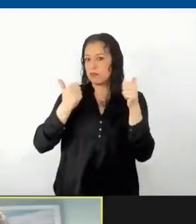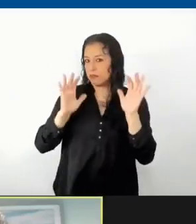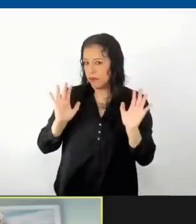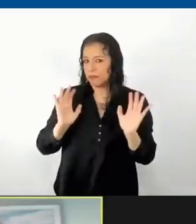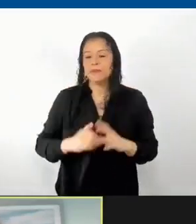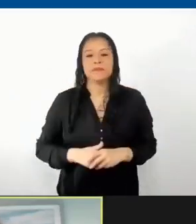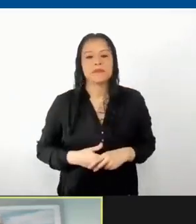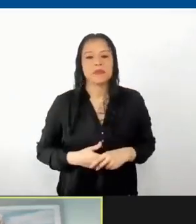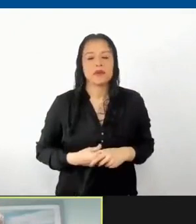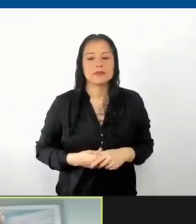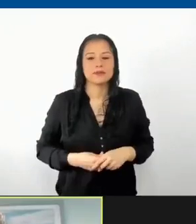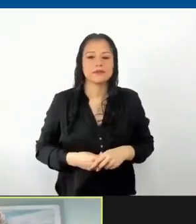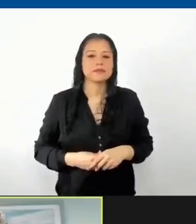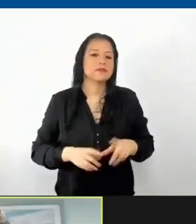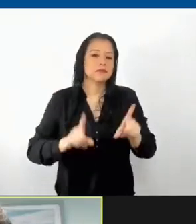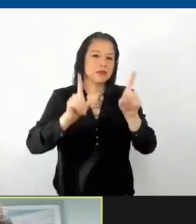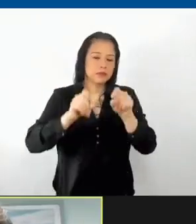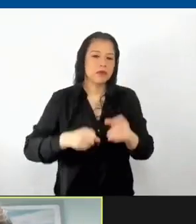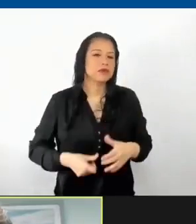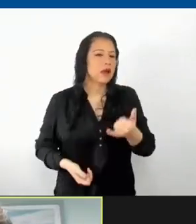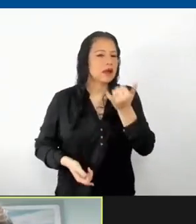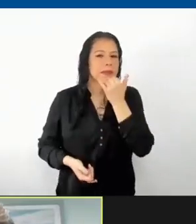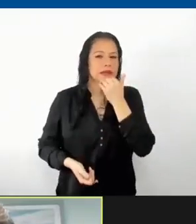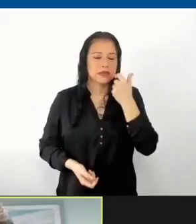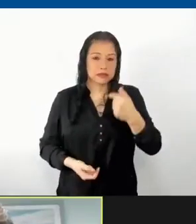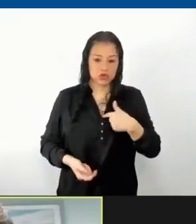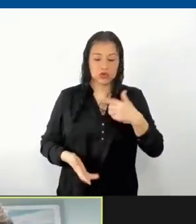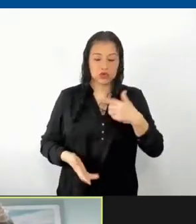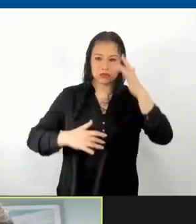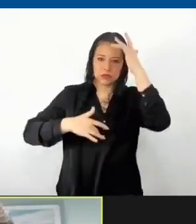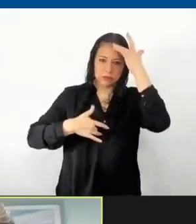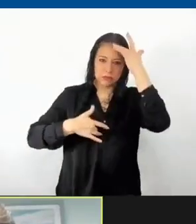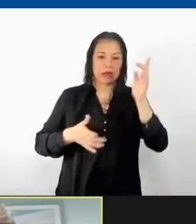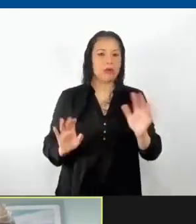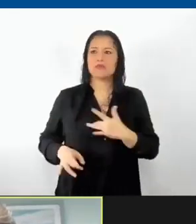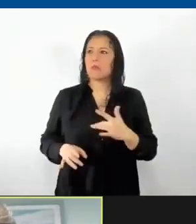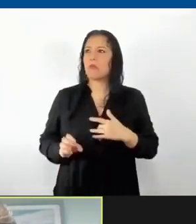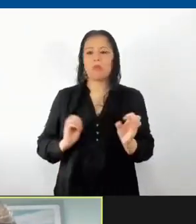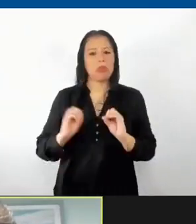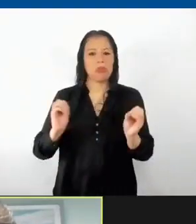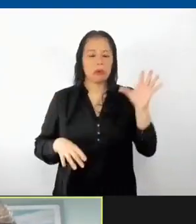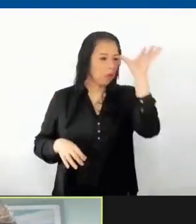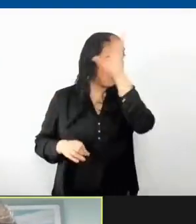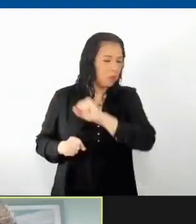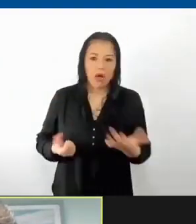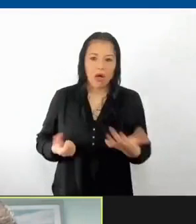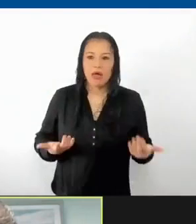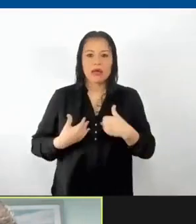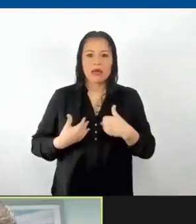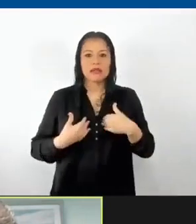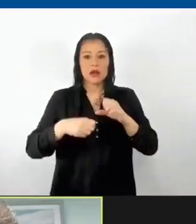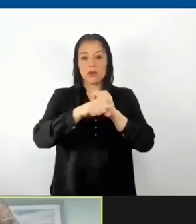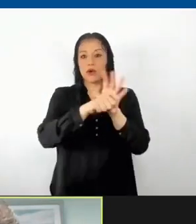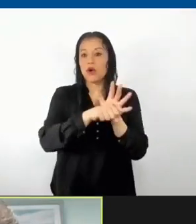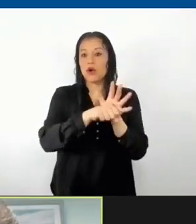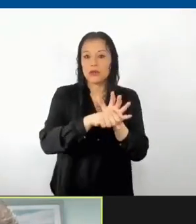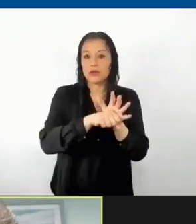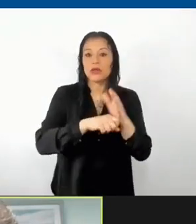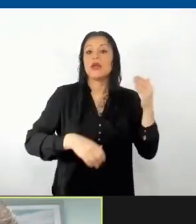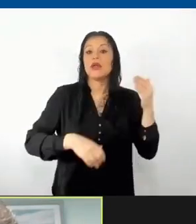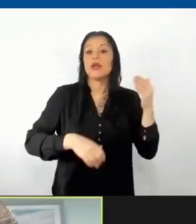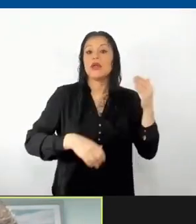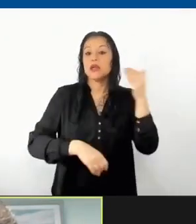Doctor, ¿qué sucedería si soy una paciente asintomática y no me percato de tener la enfermedad de COVID y me vacuno?